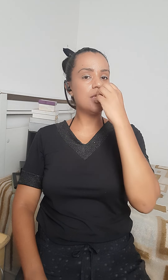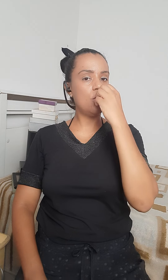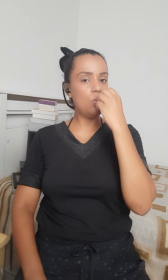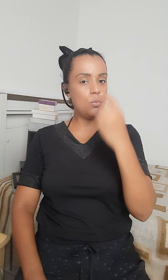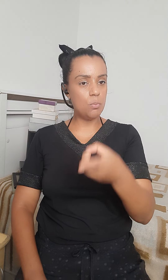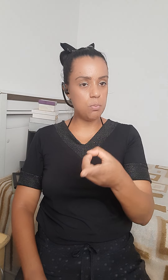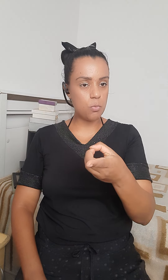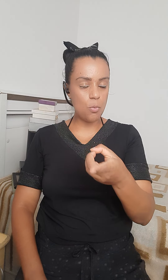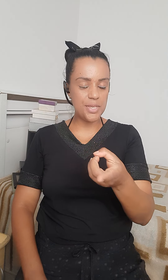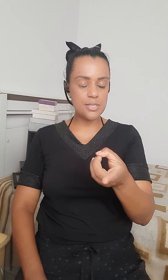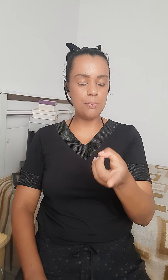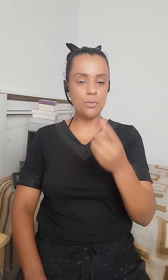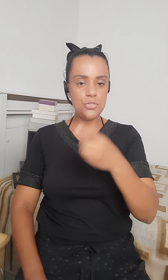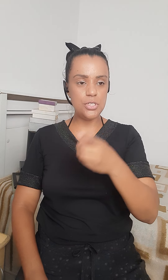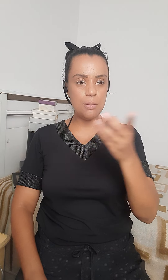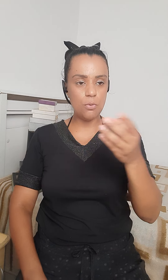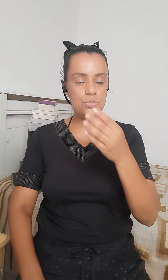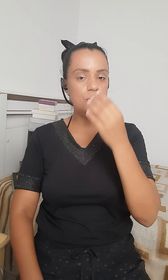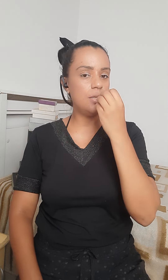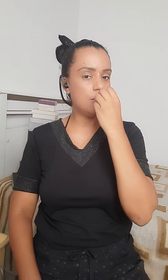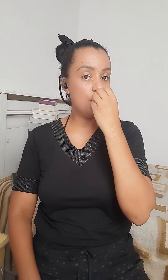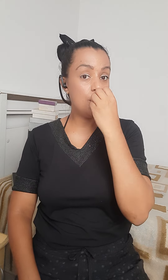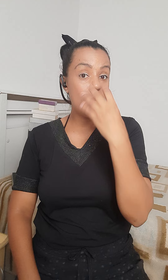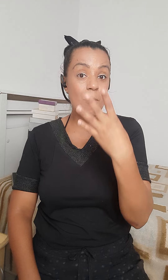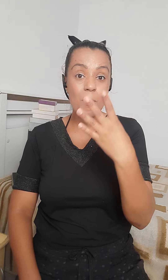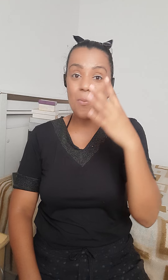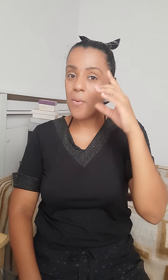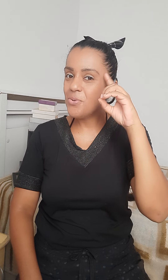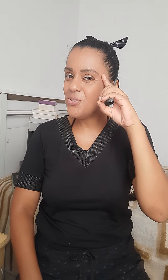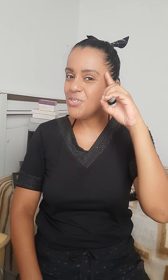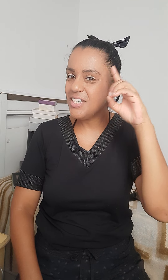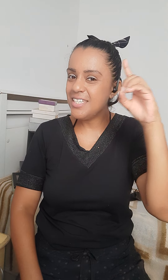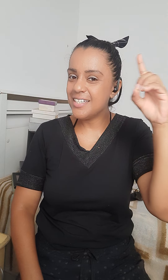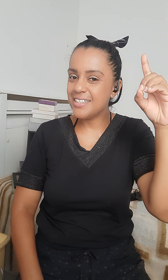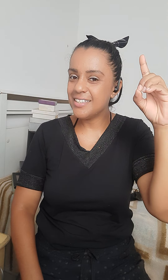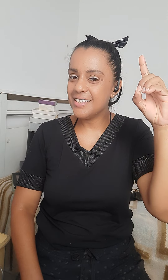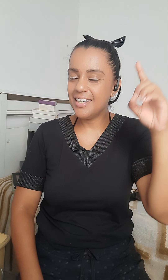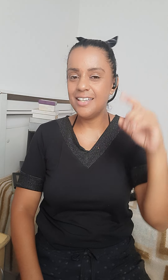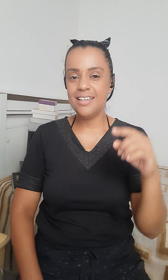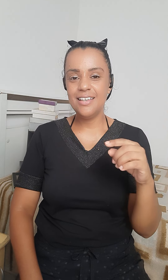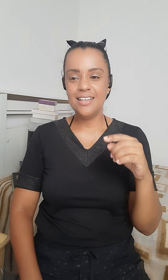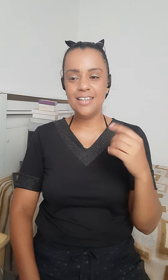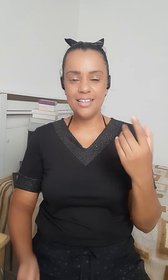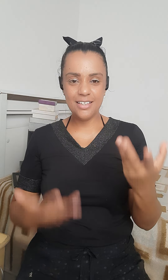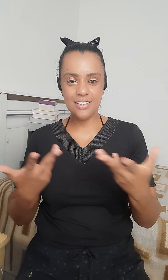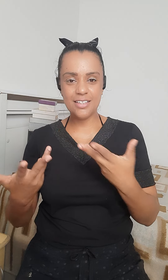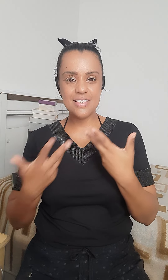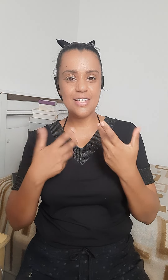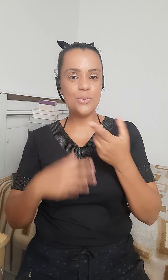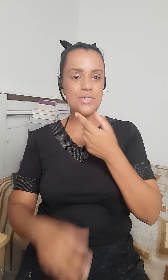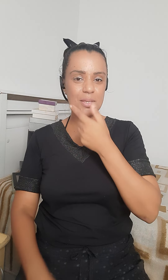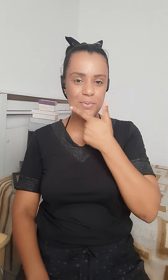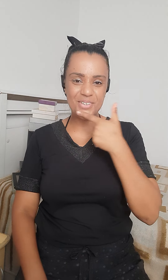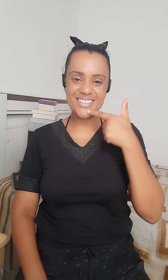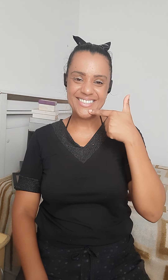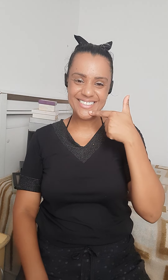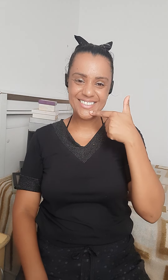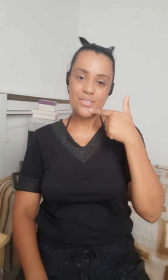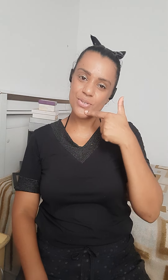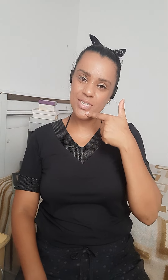então começa pelo dia, bom dia. Então, bom dia, né? E trazendo sempre, ó,